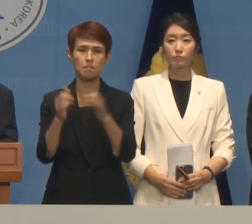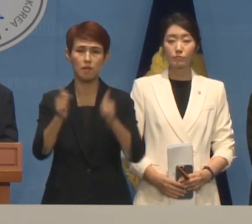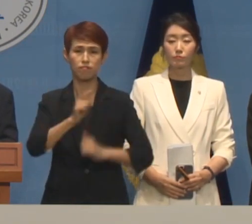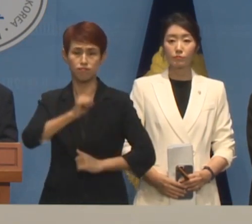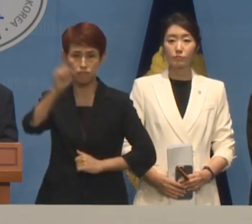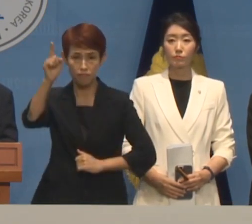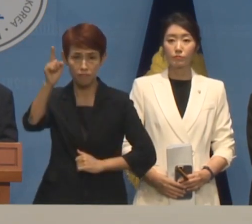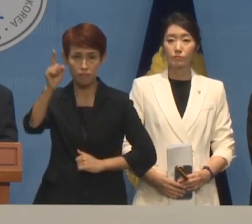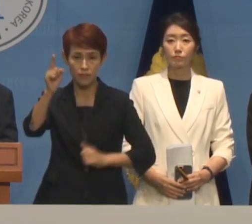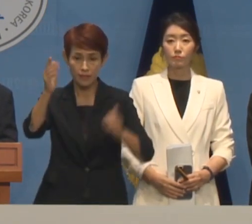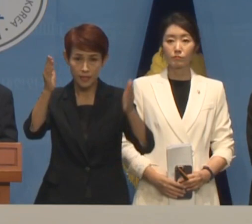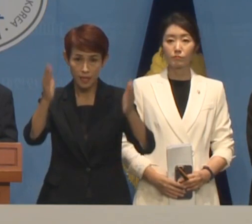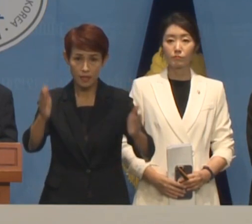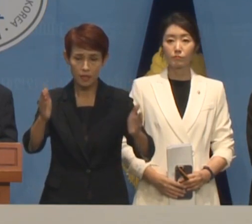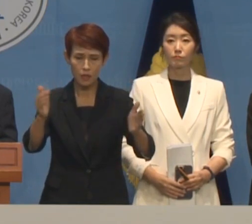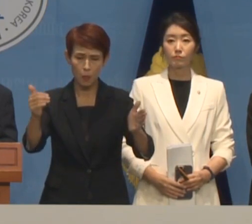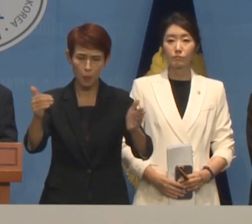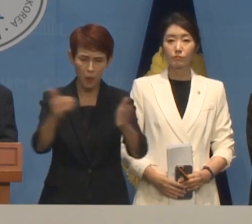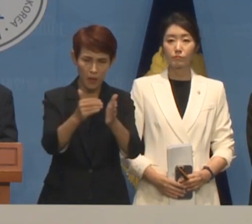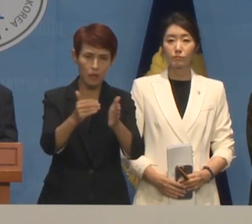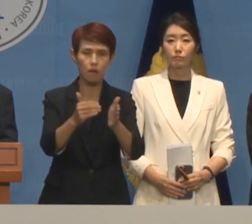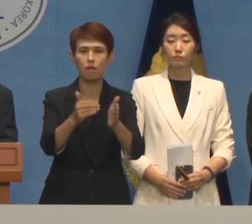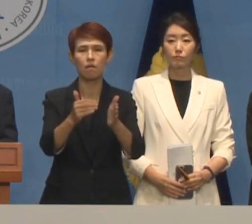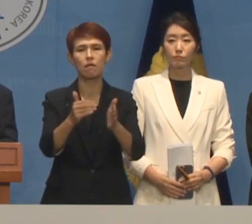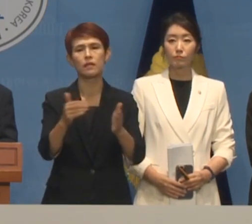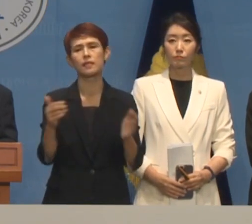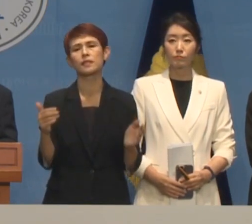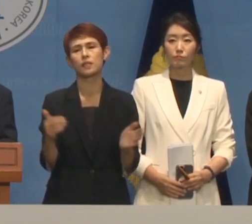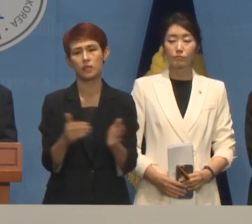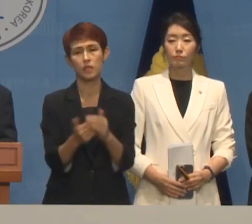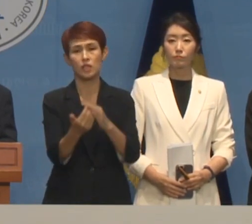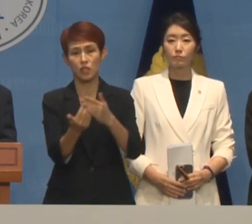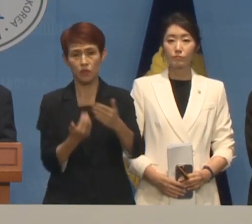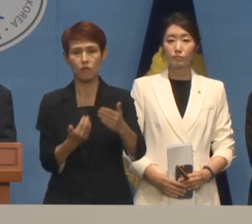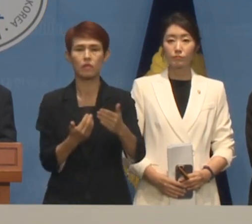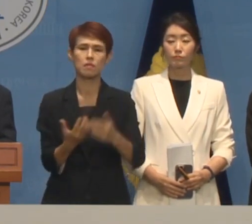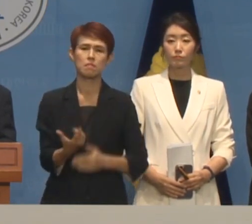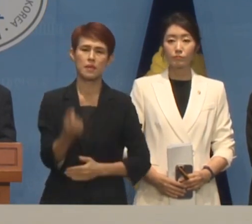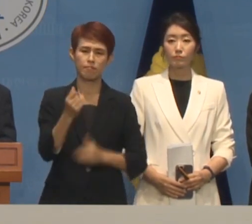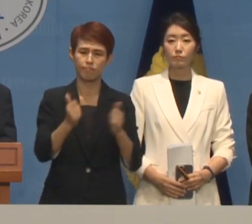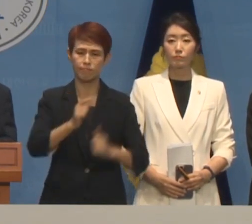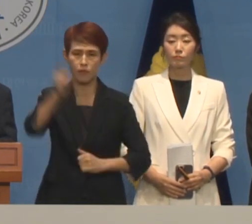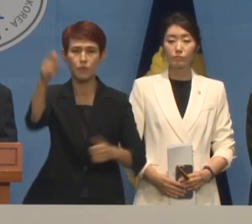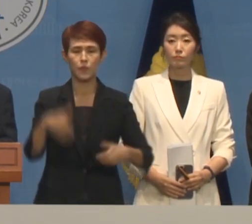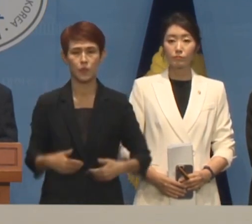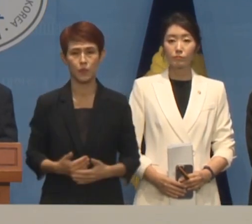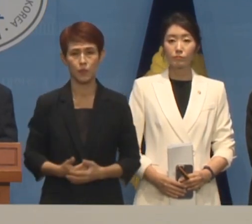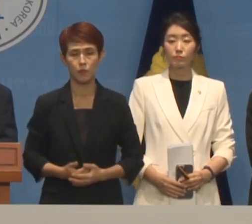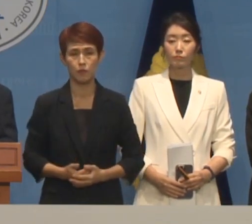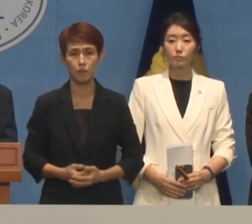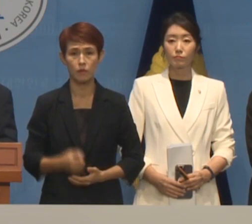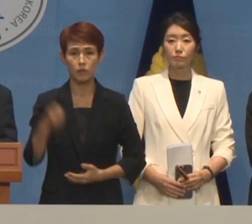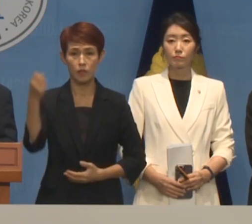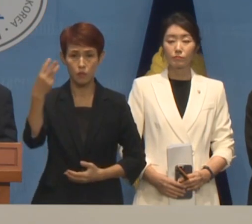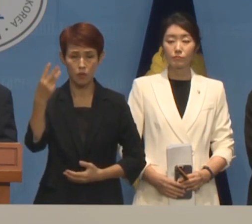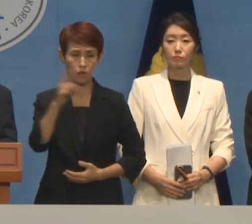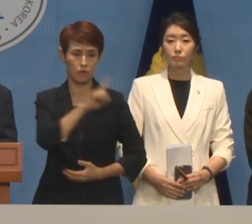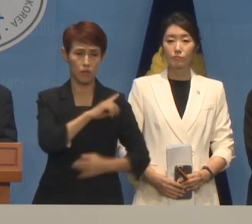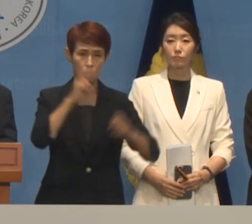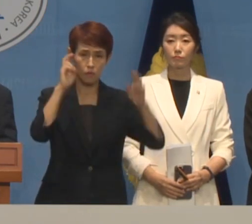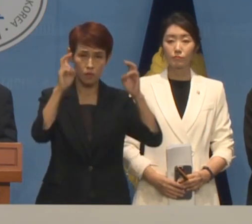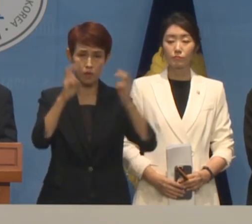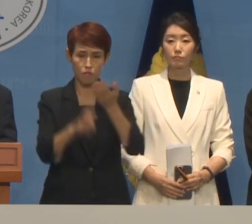소멸시효 완성 전에 최대한 신속하게 제기되어야 할 것입니다. 애초에 삼성물산과